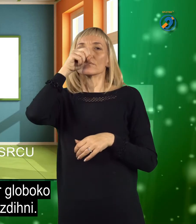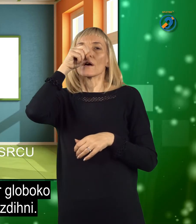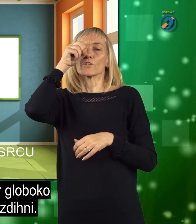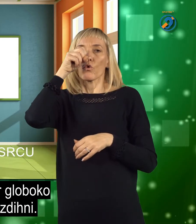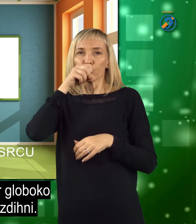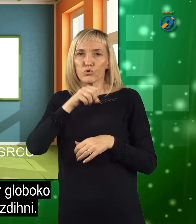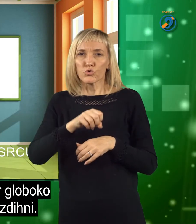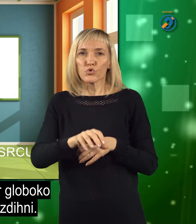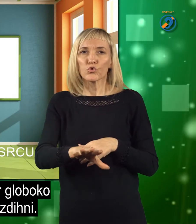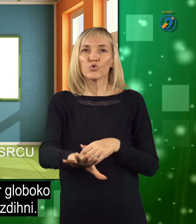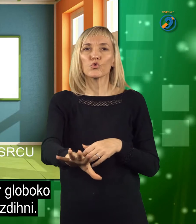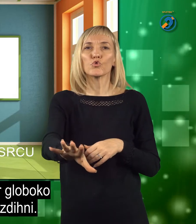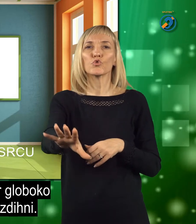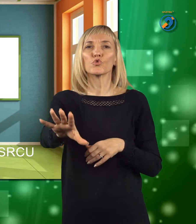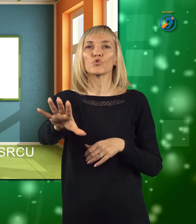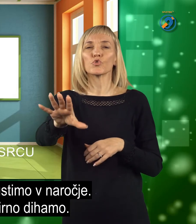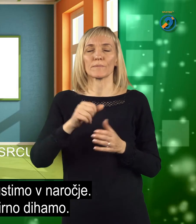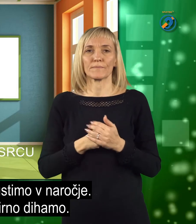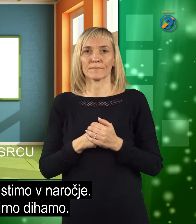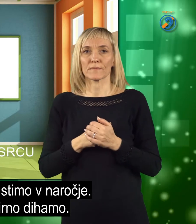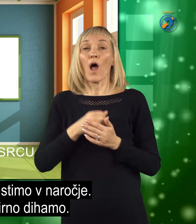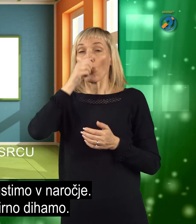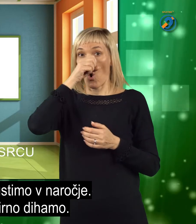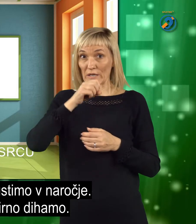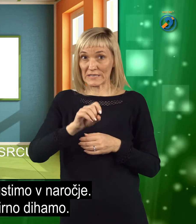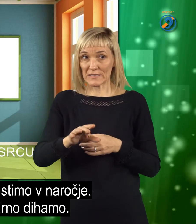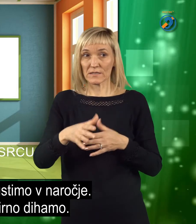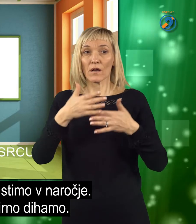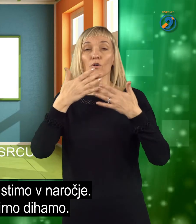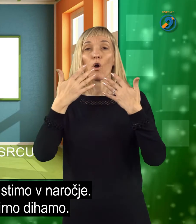vdihni in izdihni. Z